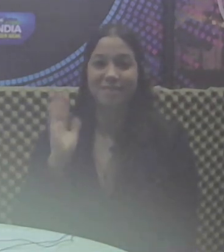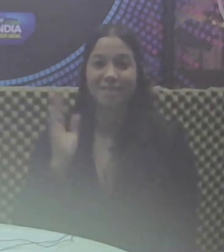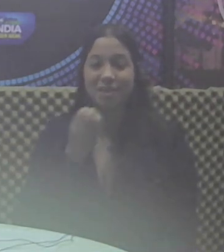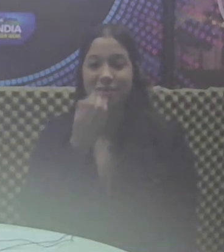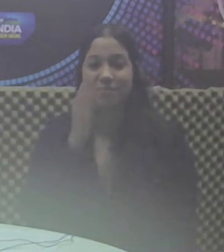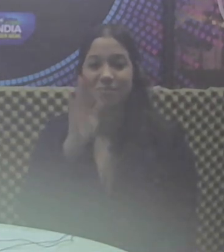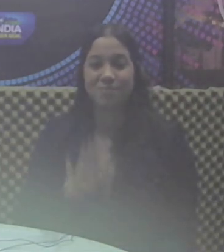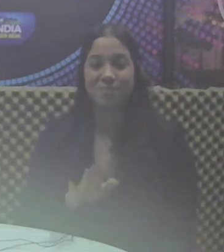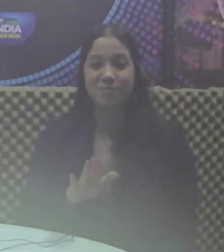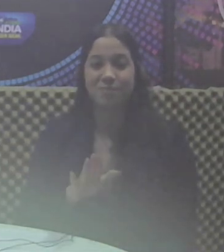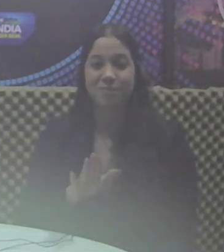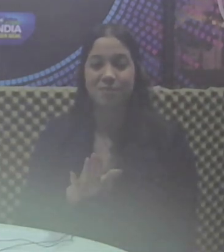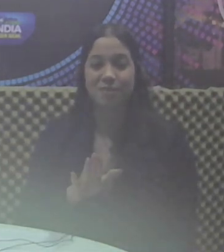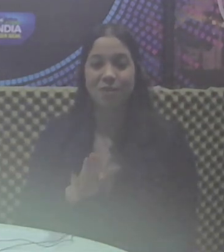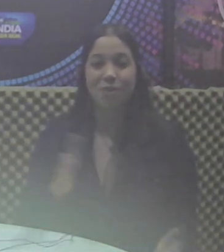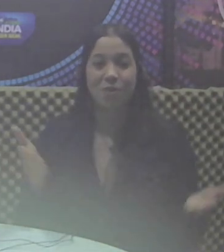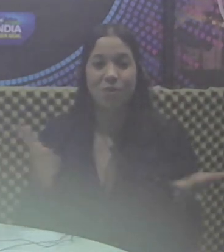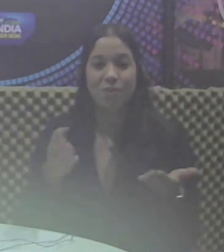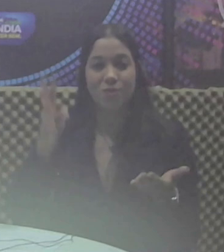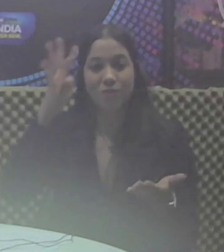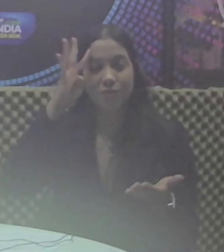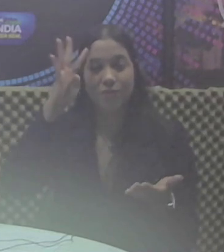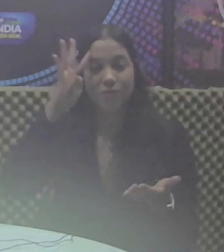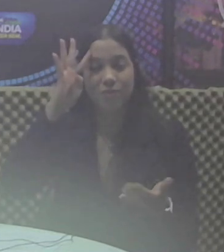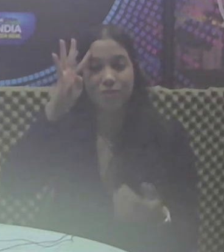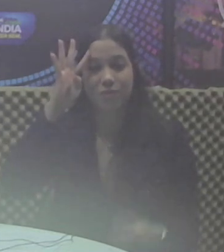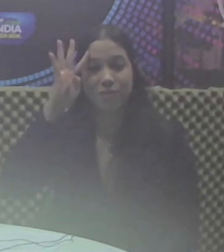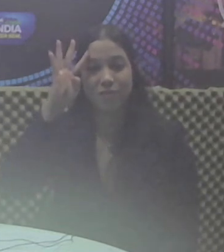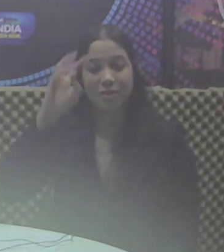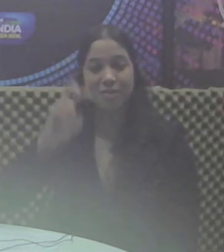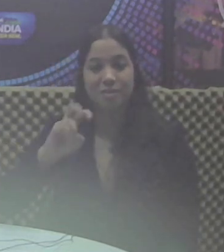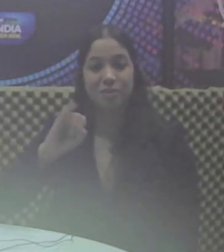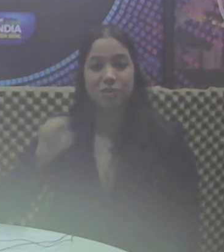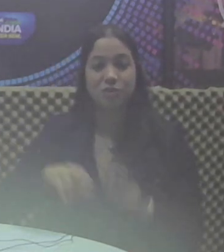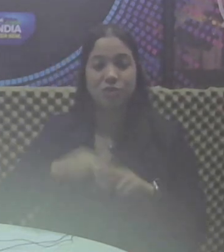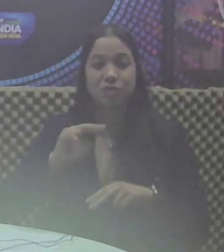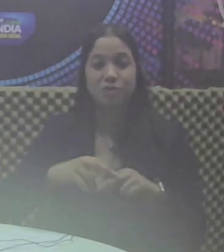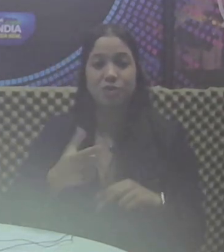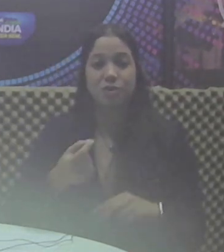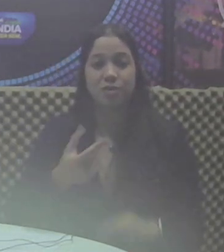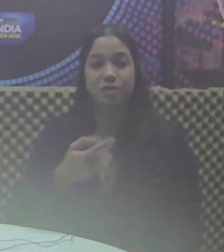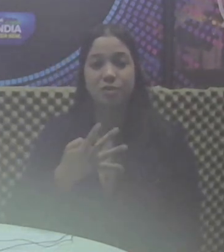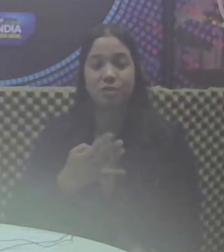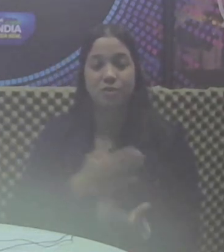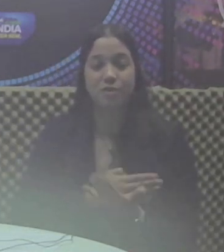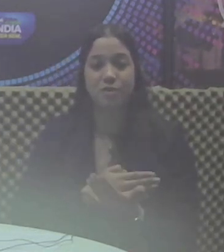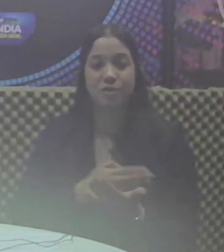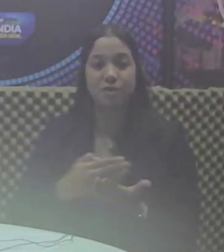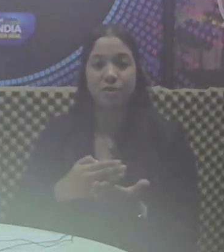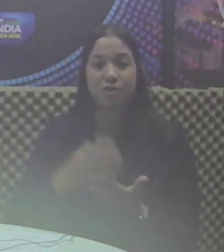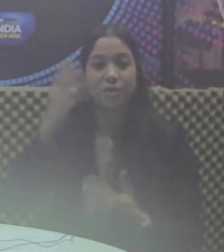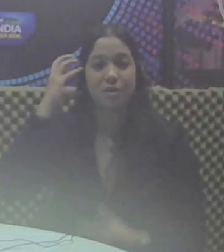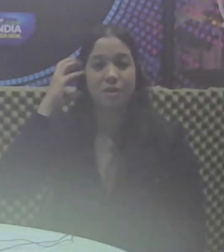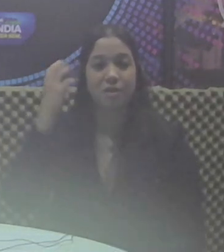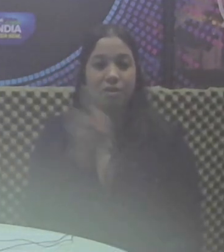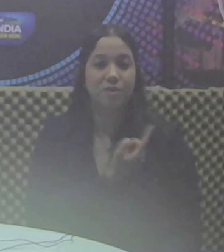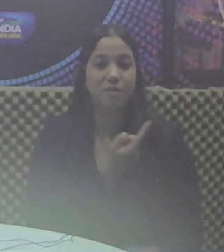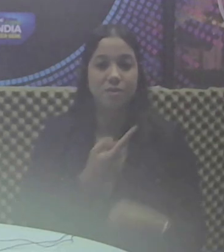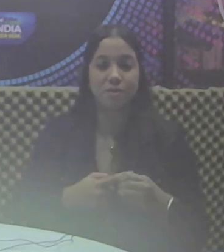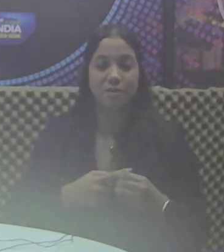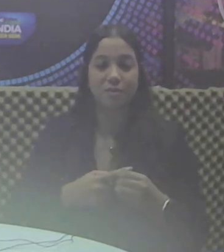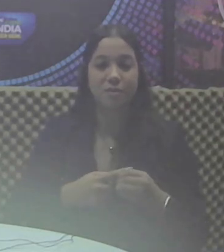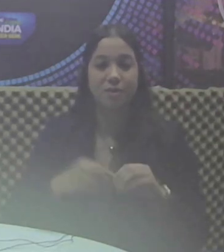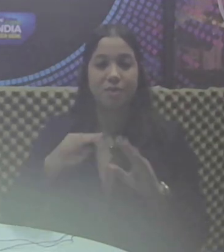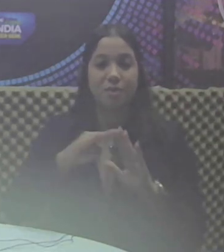Olá, boa tarde. Hoje é quarta-feira, dia 5 de junho de 2024. Está no ar a Rádio Nossa